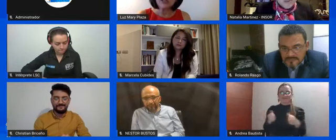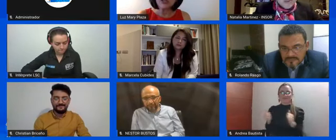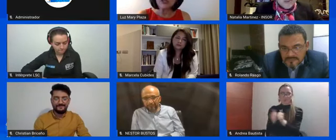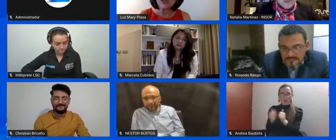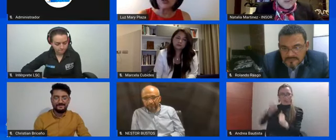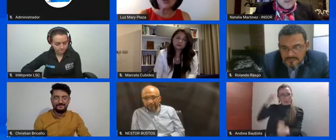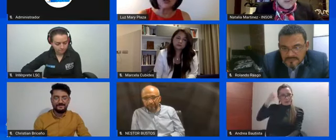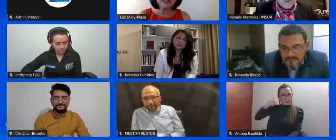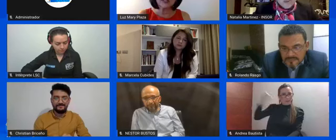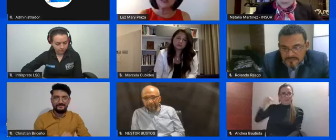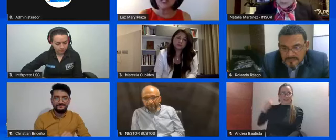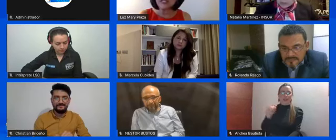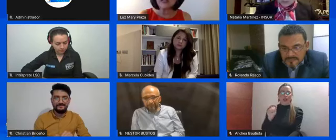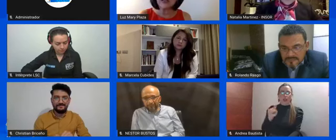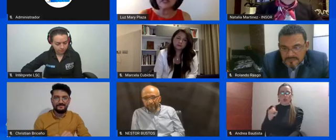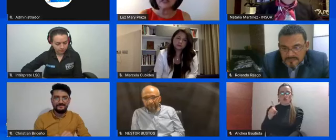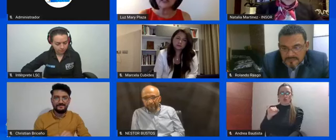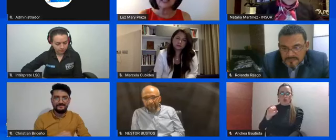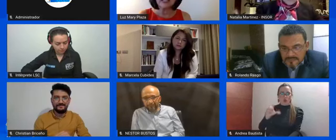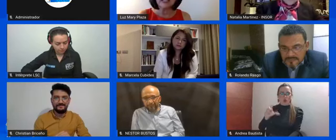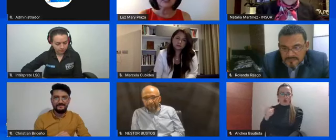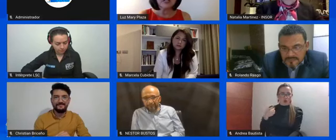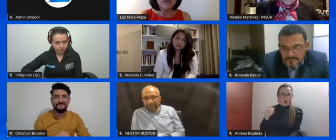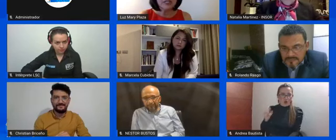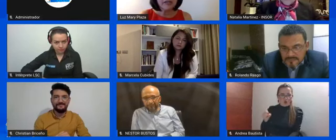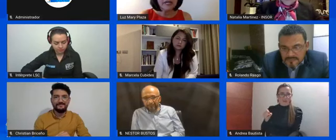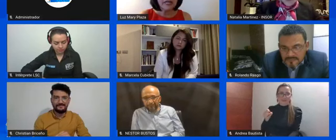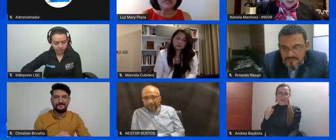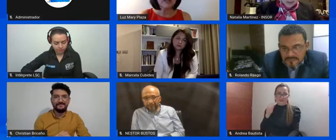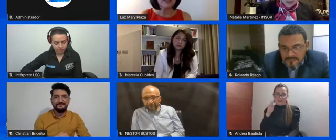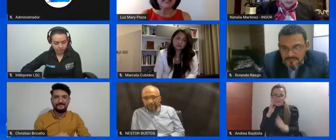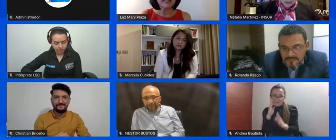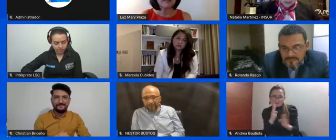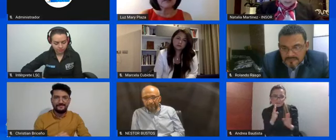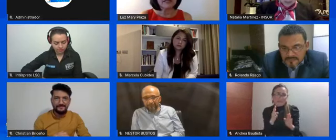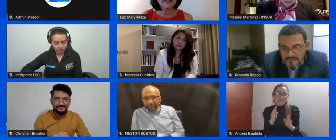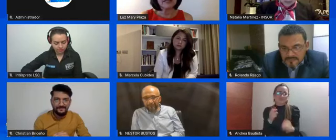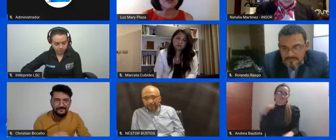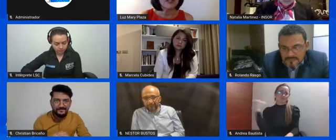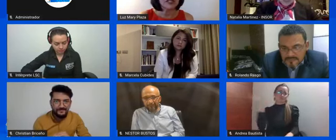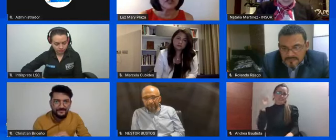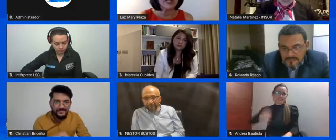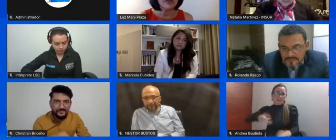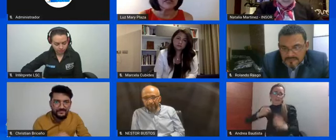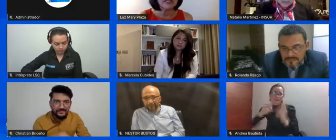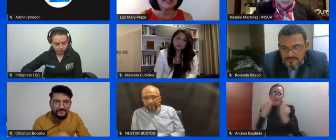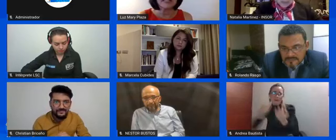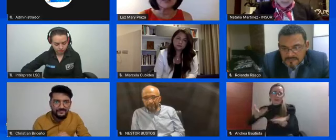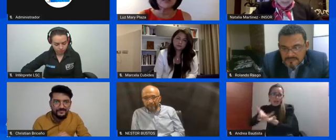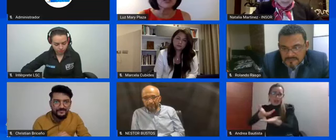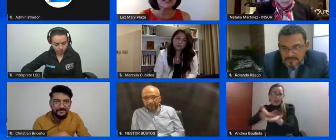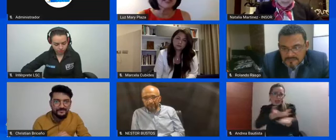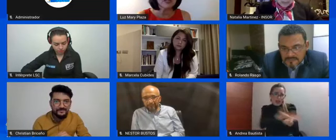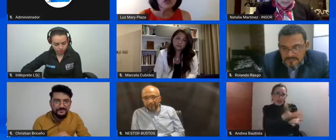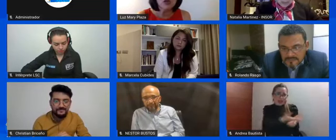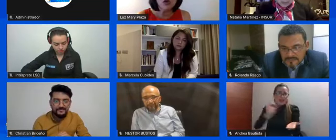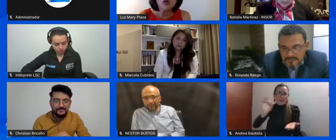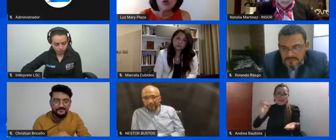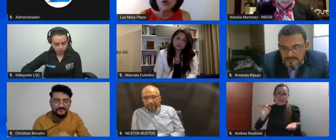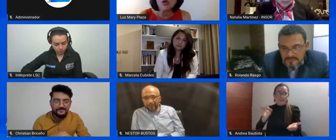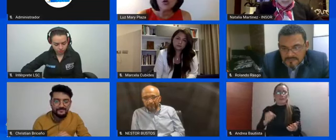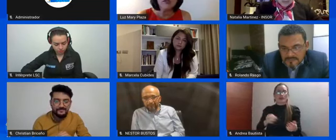le dan el resultado a los padres, dice su niño es sordo o su niña es sorda, entonces dónde lo va a llevar, entonces mire que este proyecto